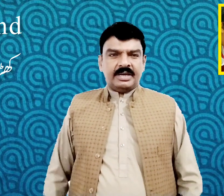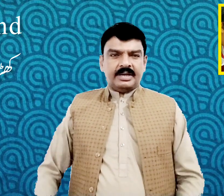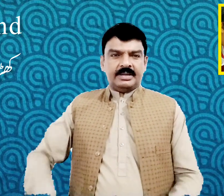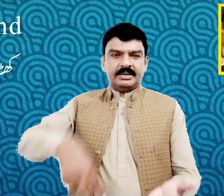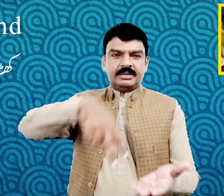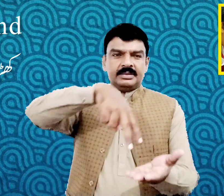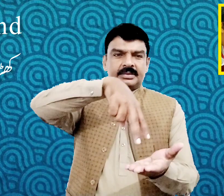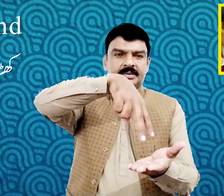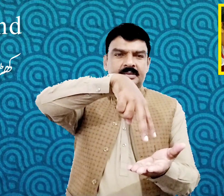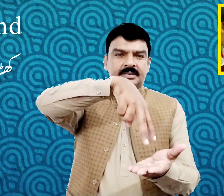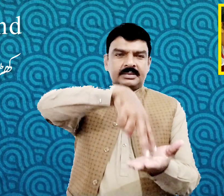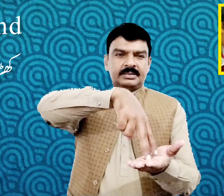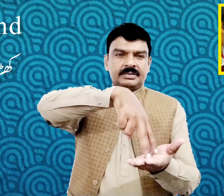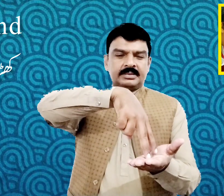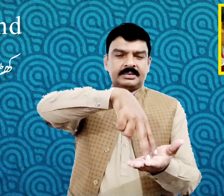स्टैंड।